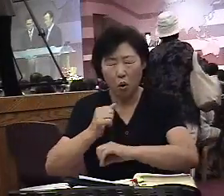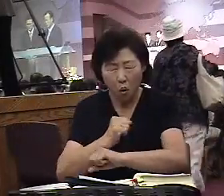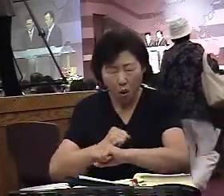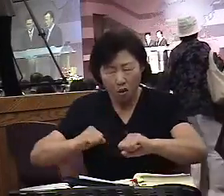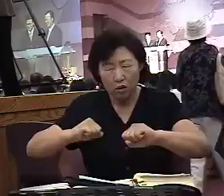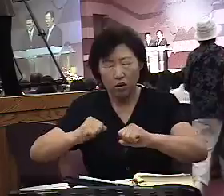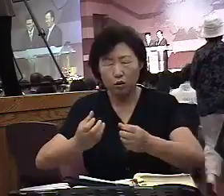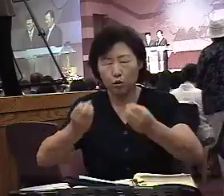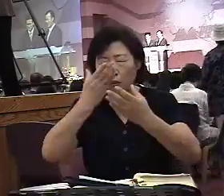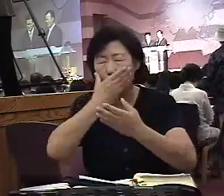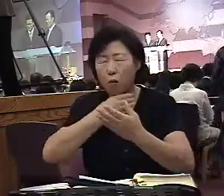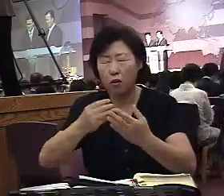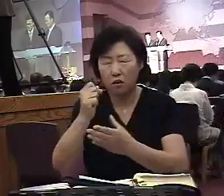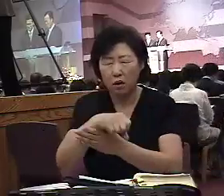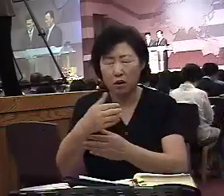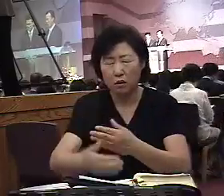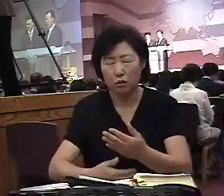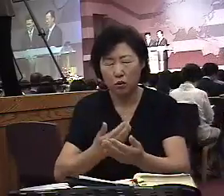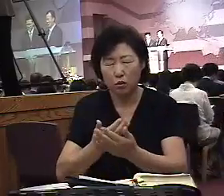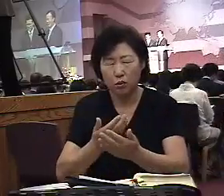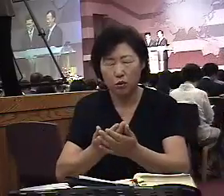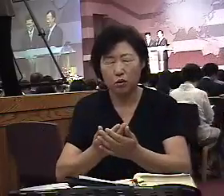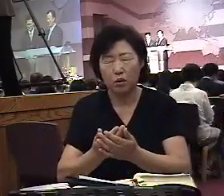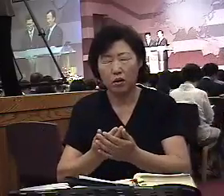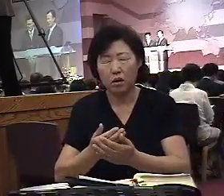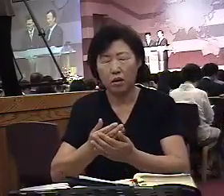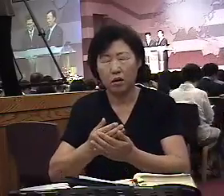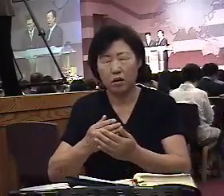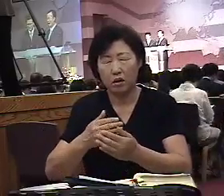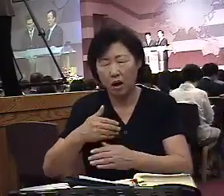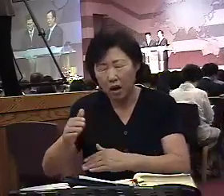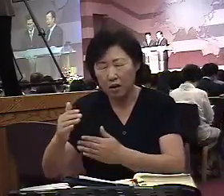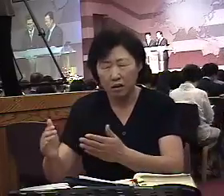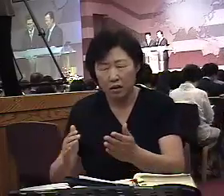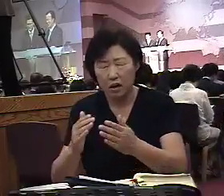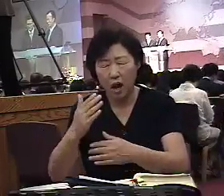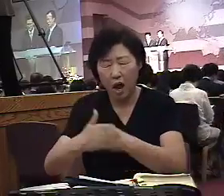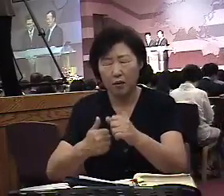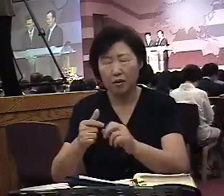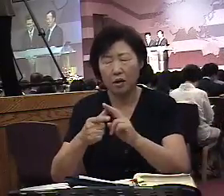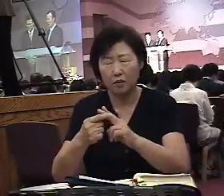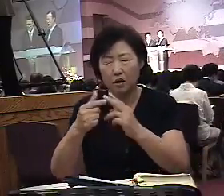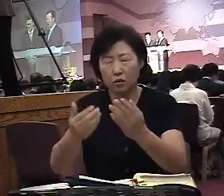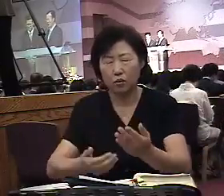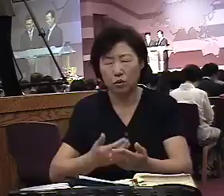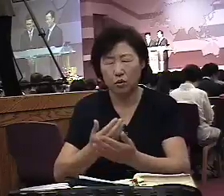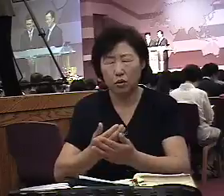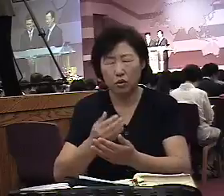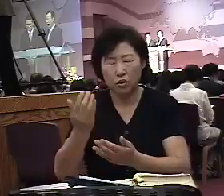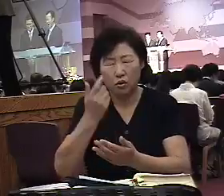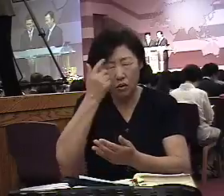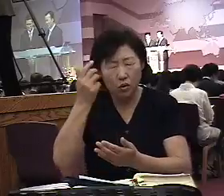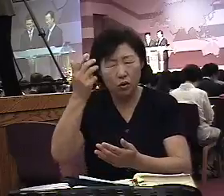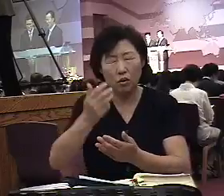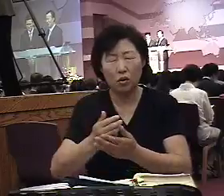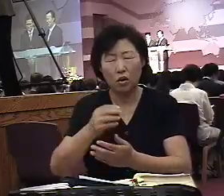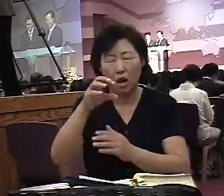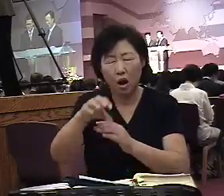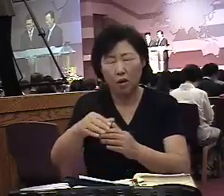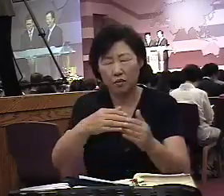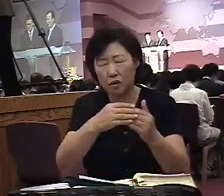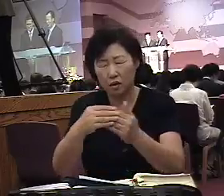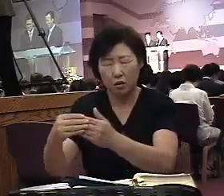확장되는 축복을 허락하여 주시옵소서. 가는 길에 우리 하나님이 함께하여 주시고 성령님